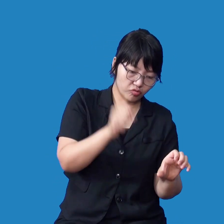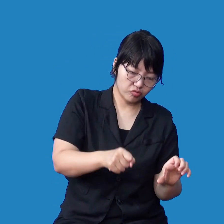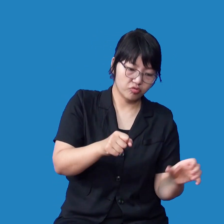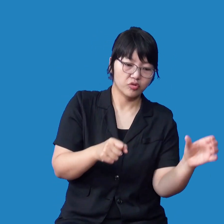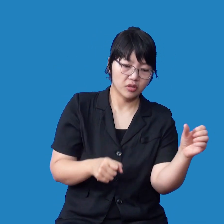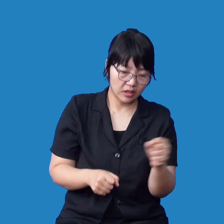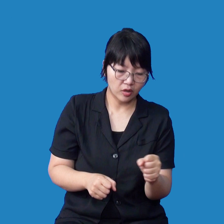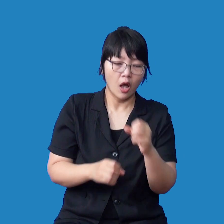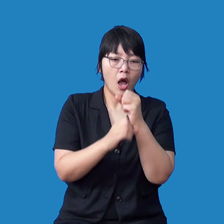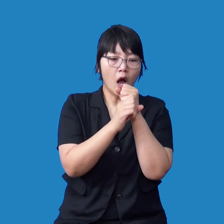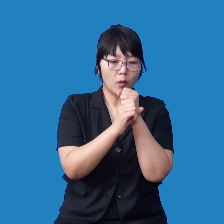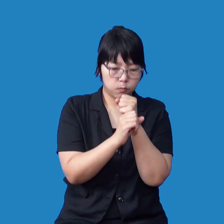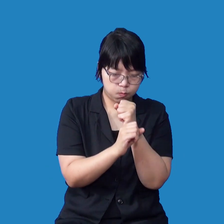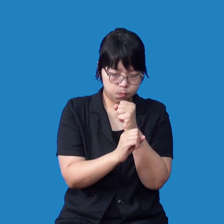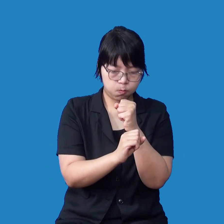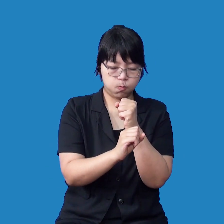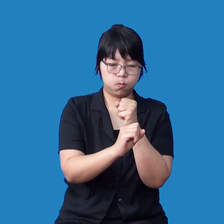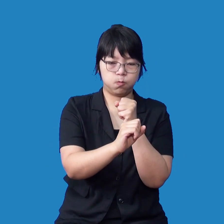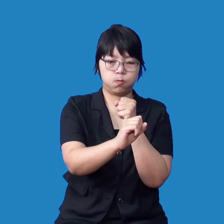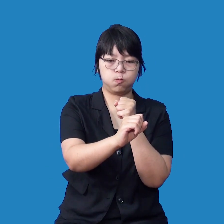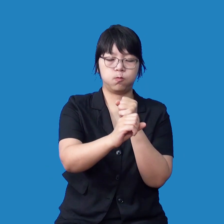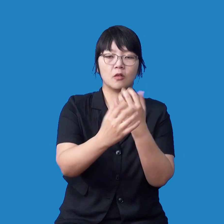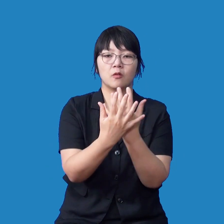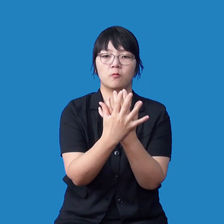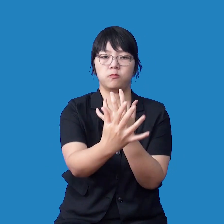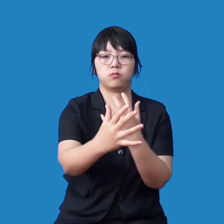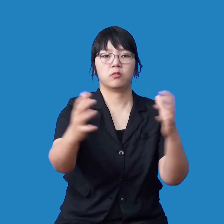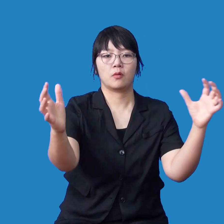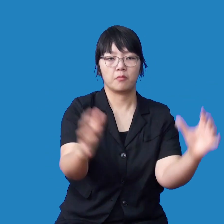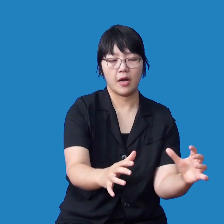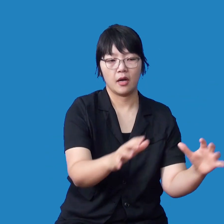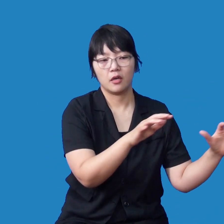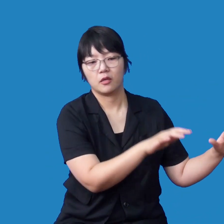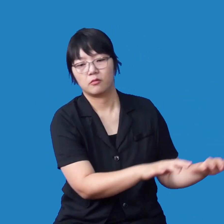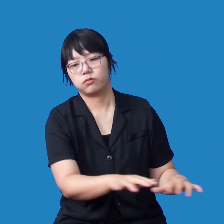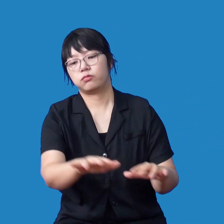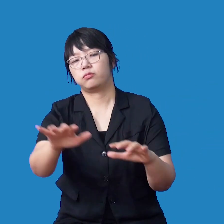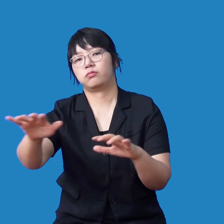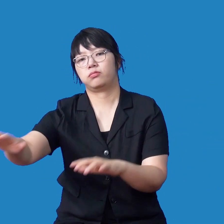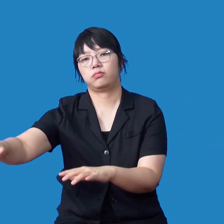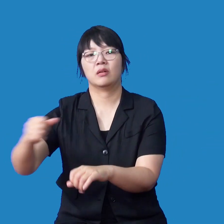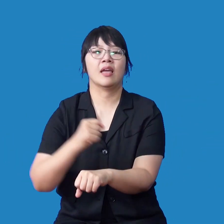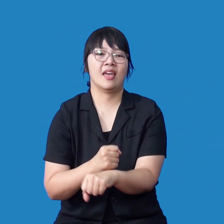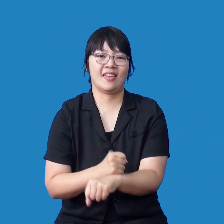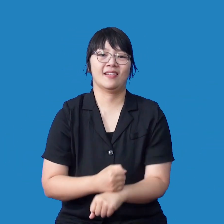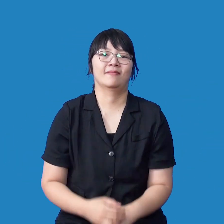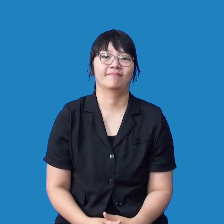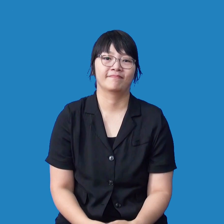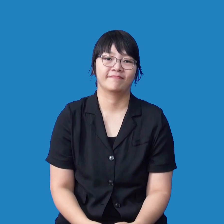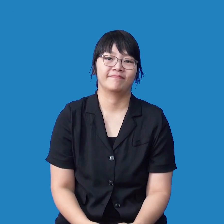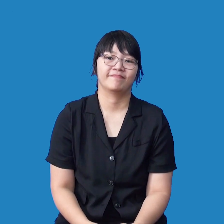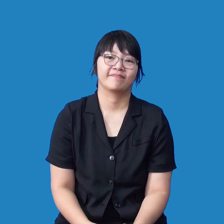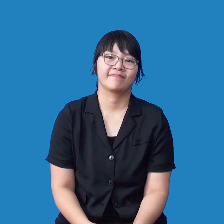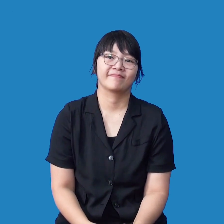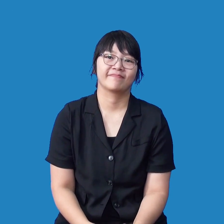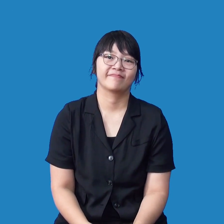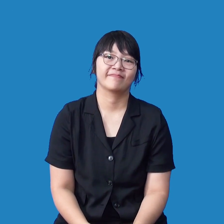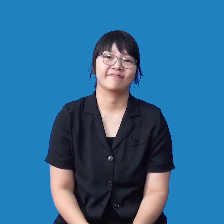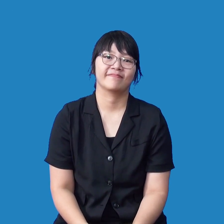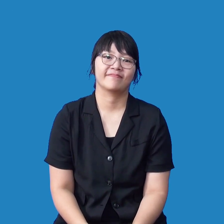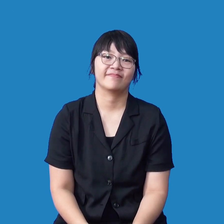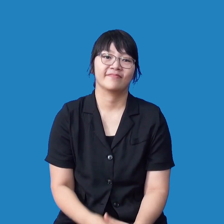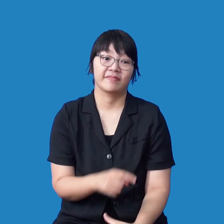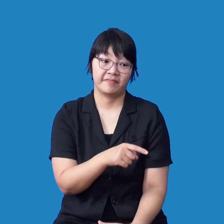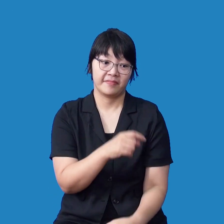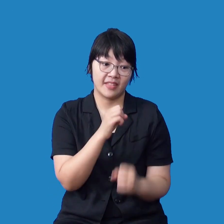회중을 소집하며 진영을 출발하게 할 것이라. 네,